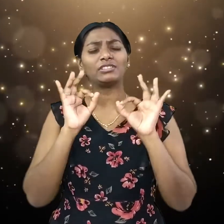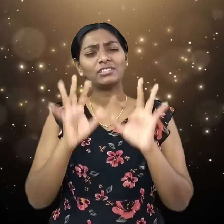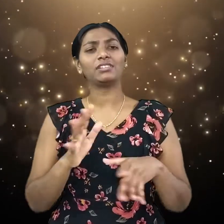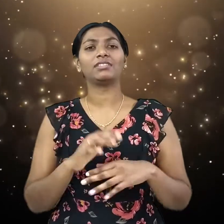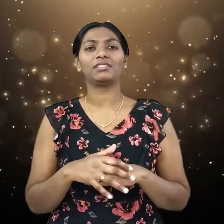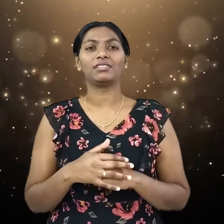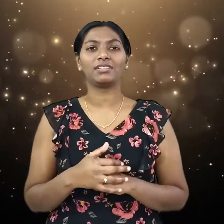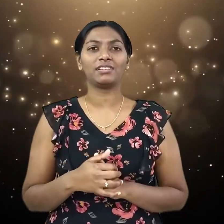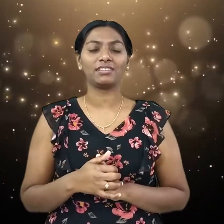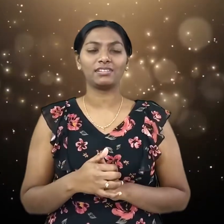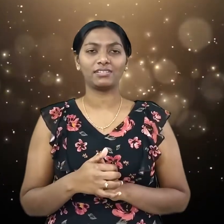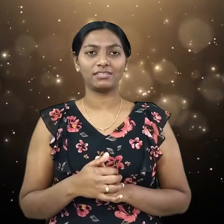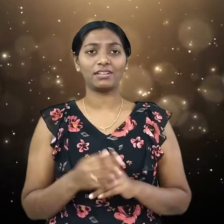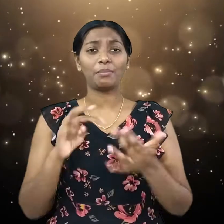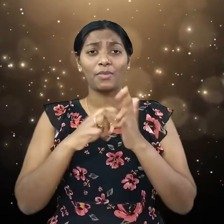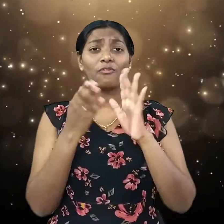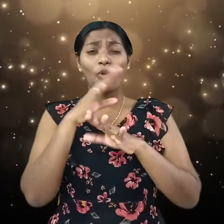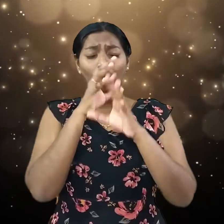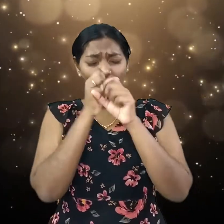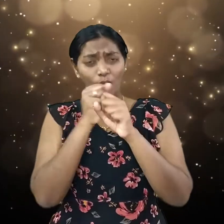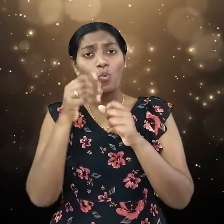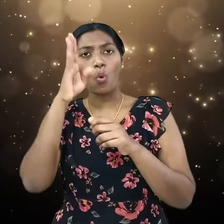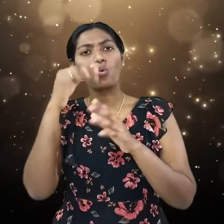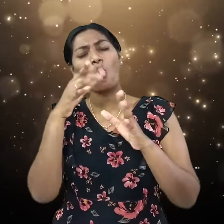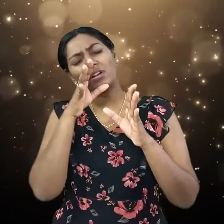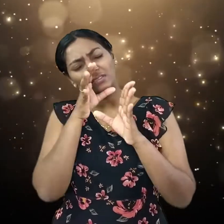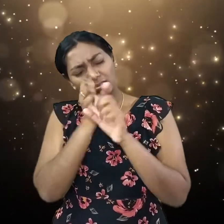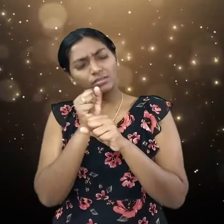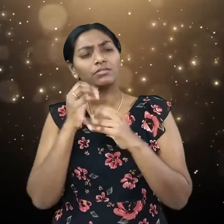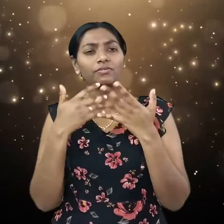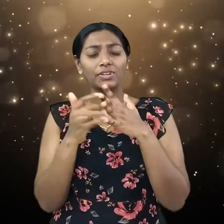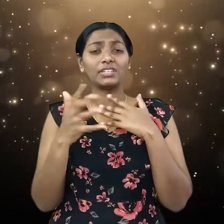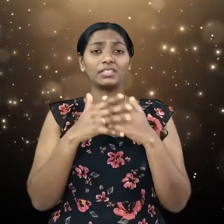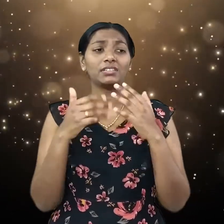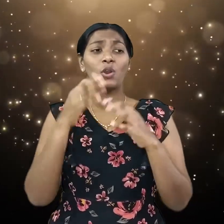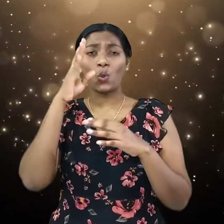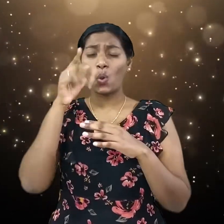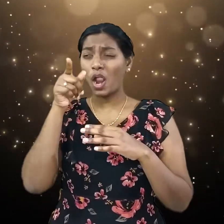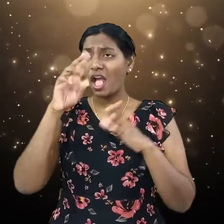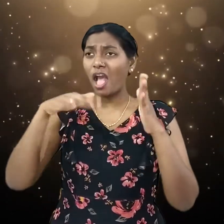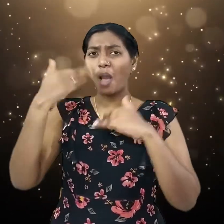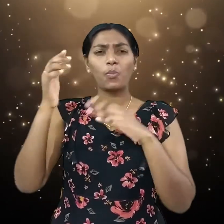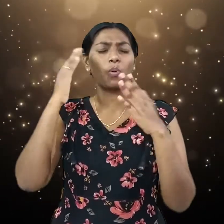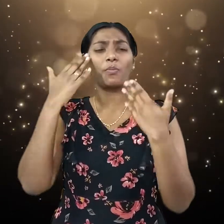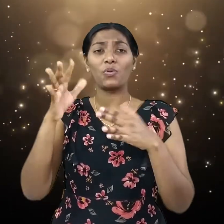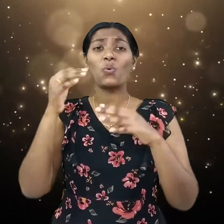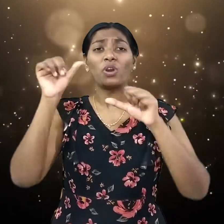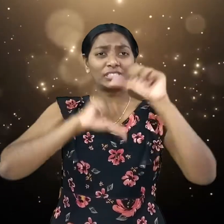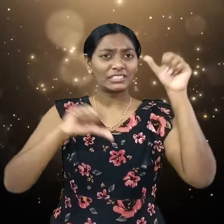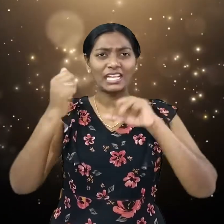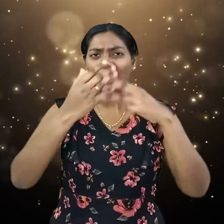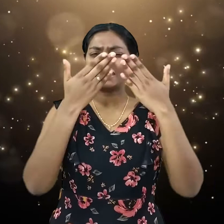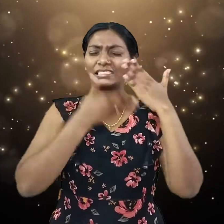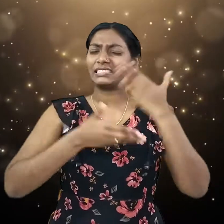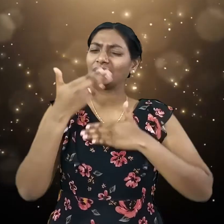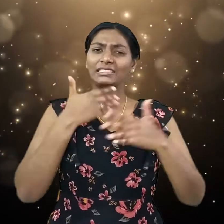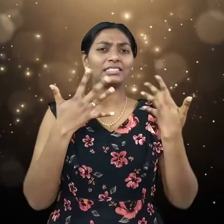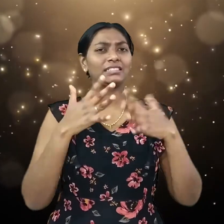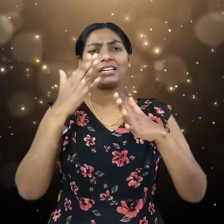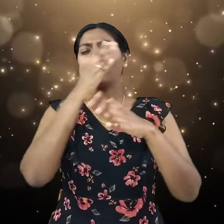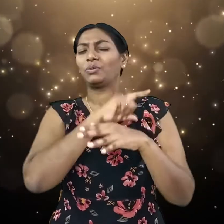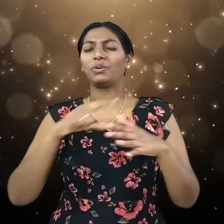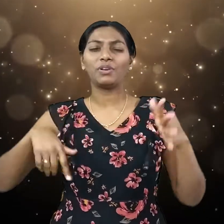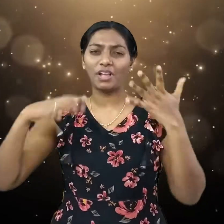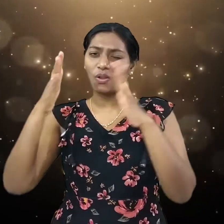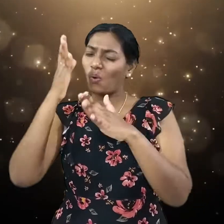इन गॉड। ये सब किसमें छुपा था? परमेश्वर में। परमेश्वर के बाहर आपको समझ में नहीं आएगा, आपका विज्ञान आपको नहीं